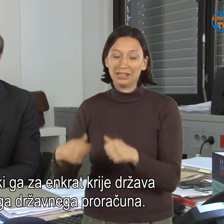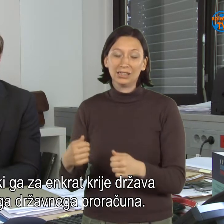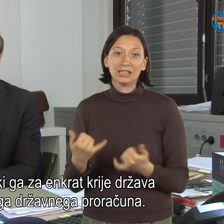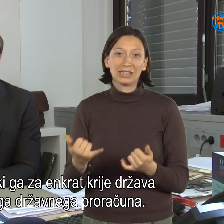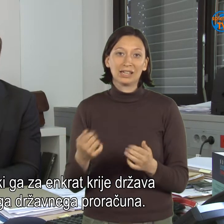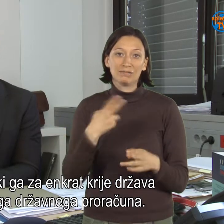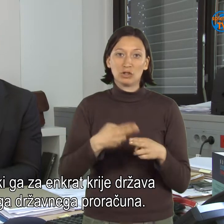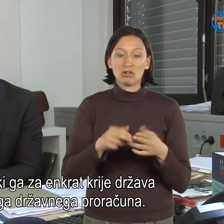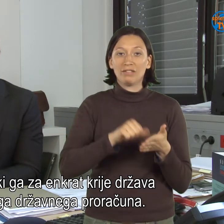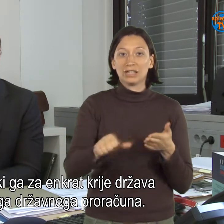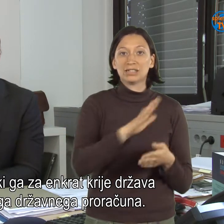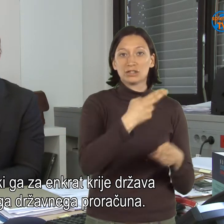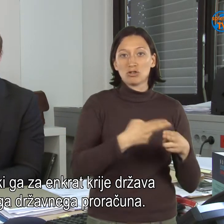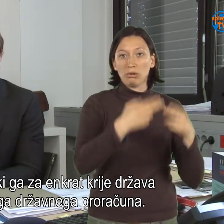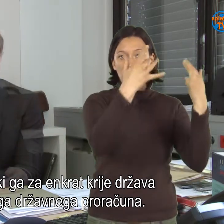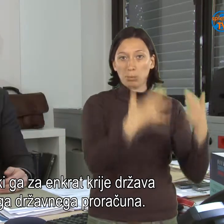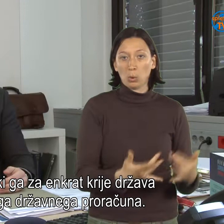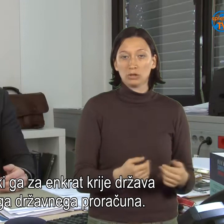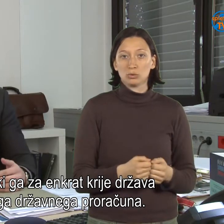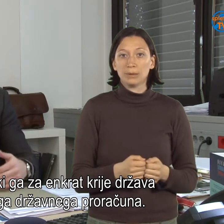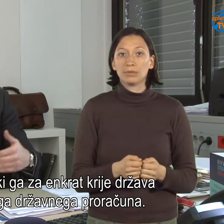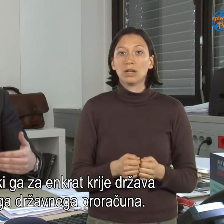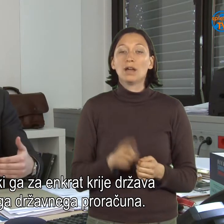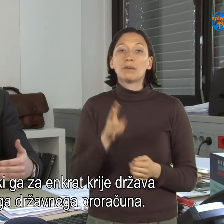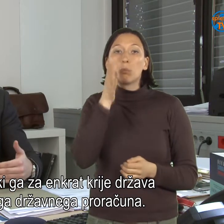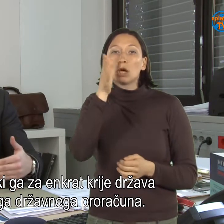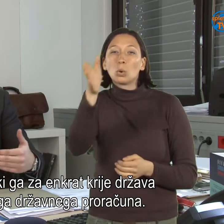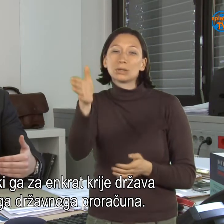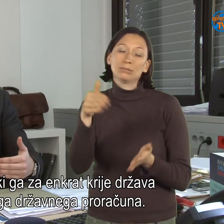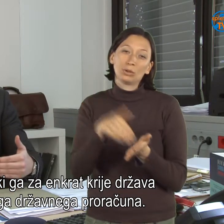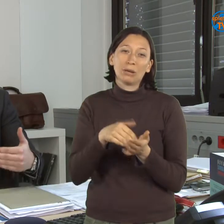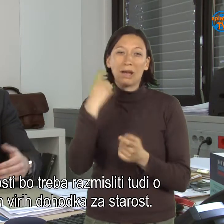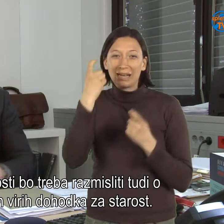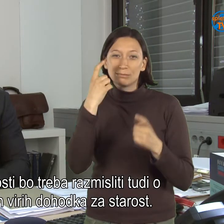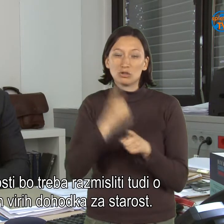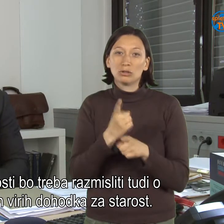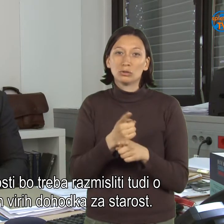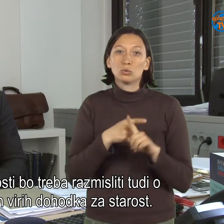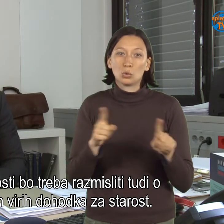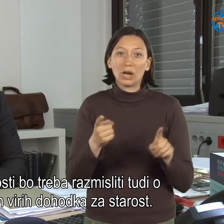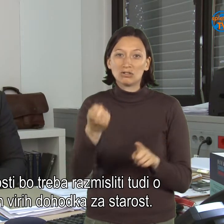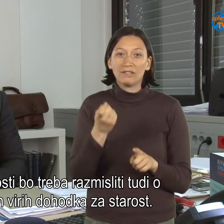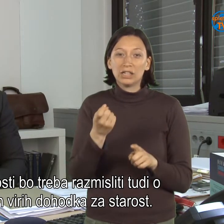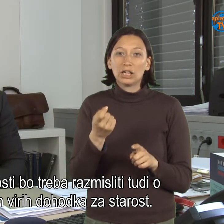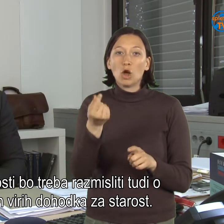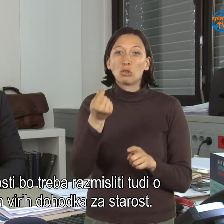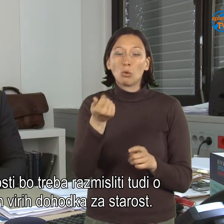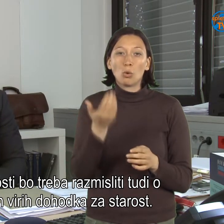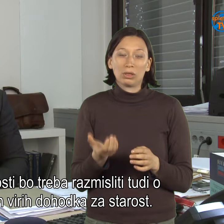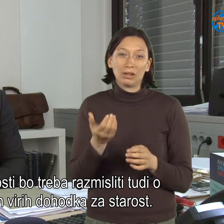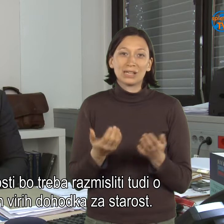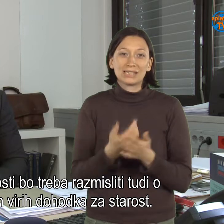zaenkrat krije država iz svojega državnega proračuna. V prihodnosti bo potrebno razmišljati tudi o drugačnih virih